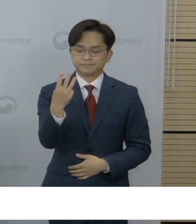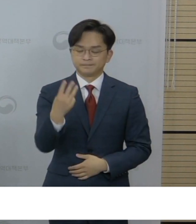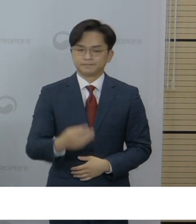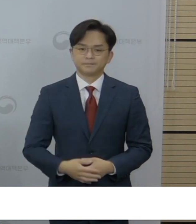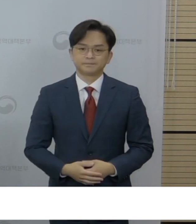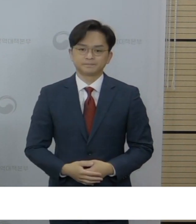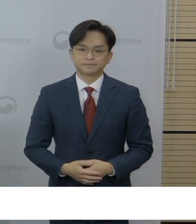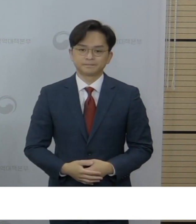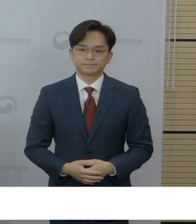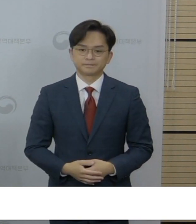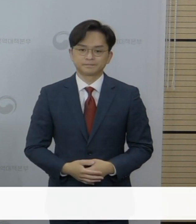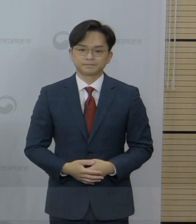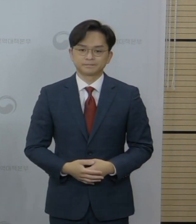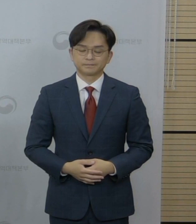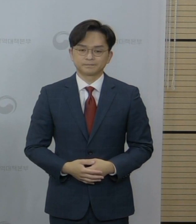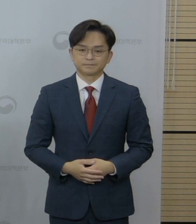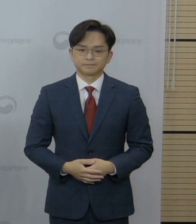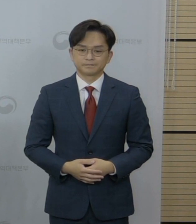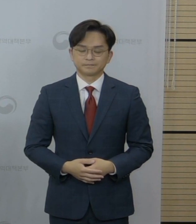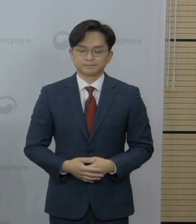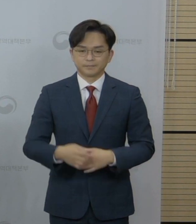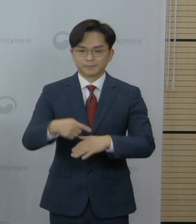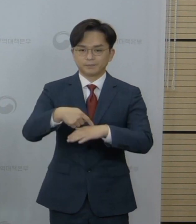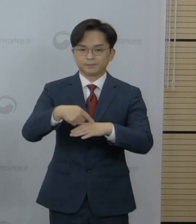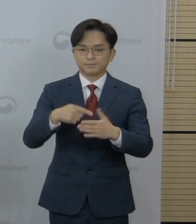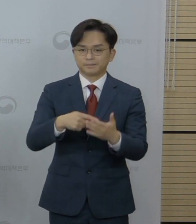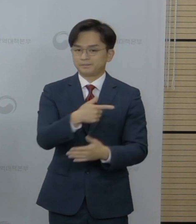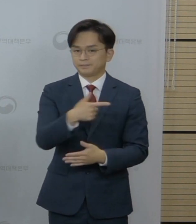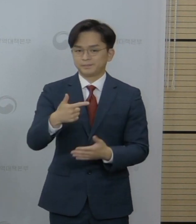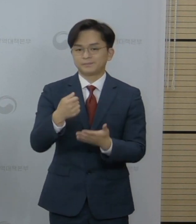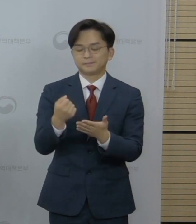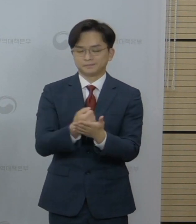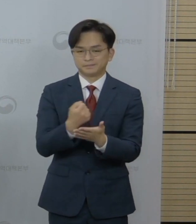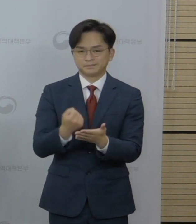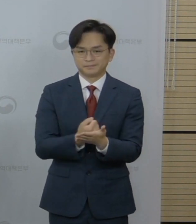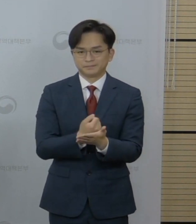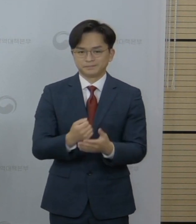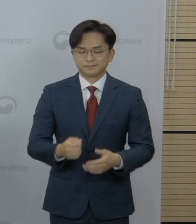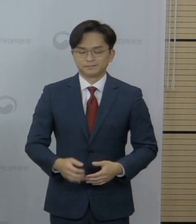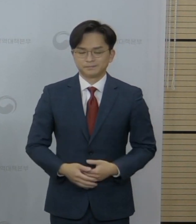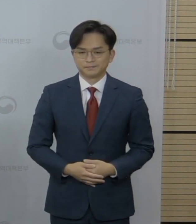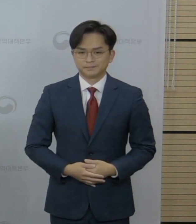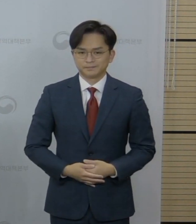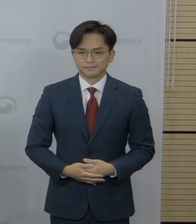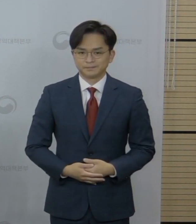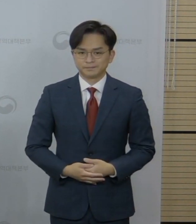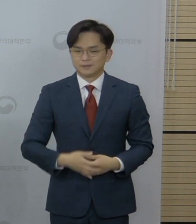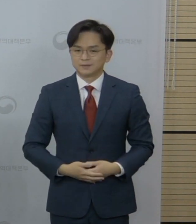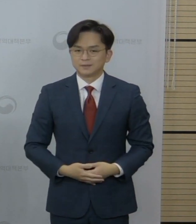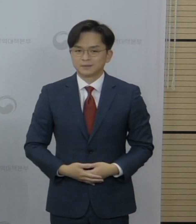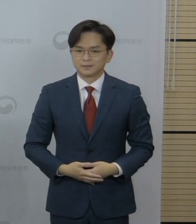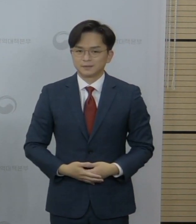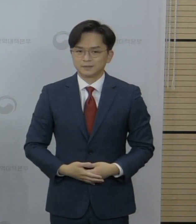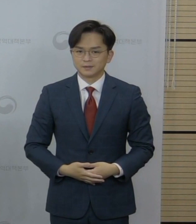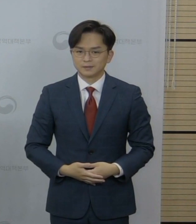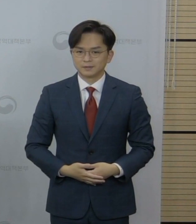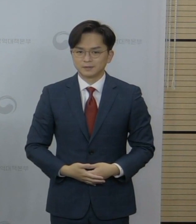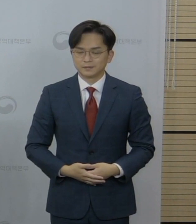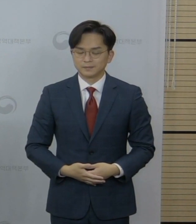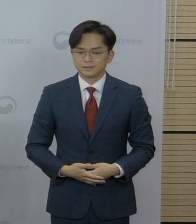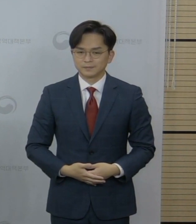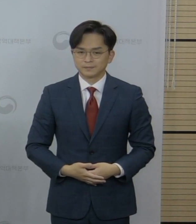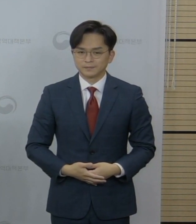발생하였습니다. 사망자의 명복을 빌면서 유가족 분들께 애도의 말씀을 드립니다.